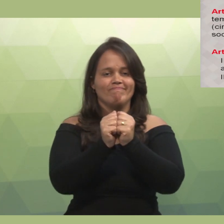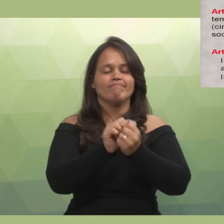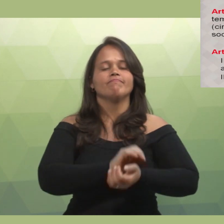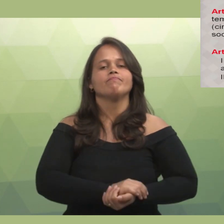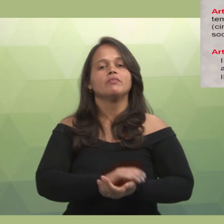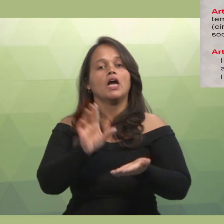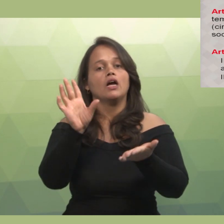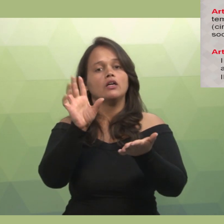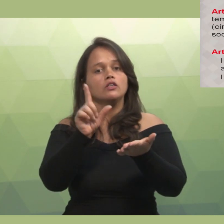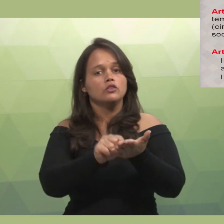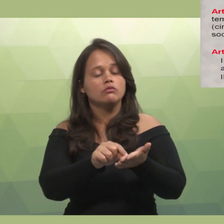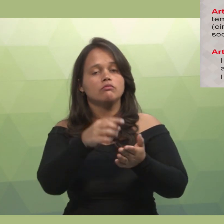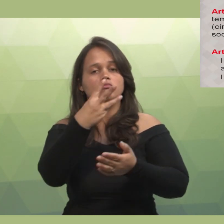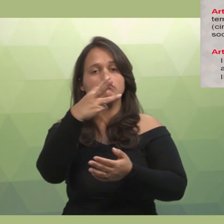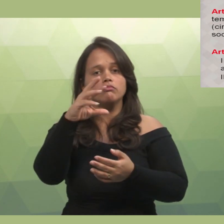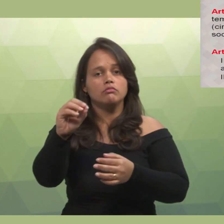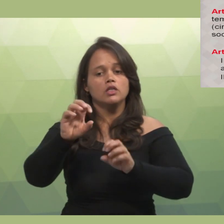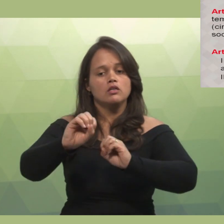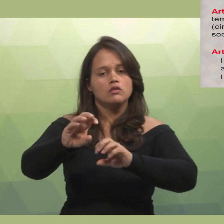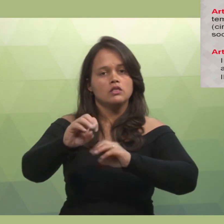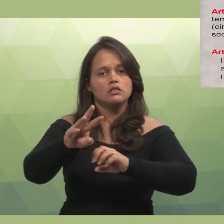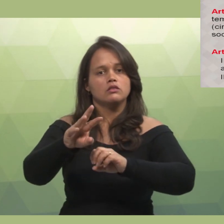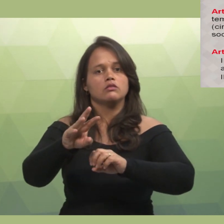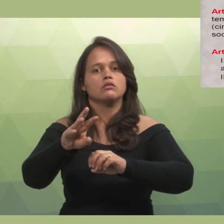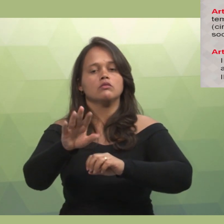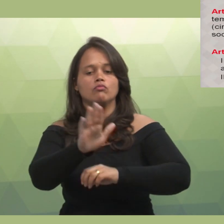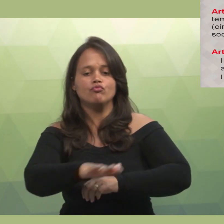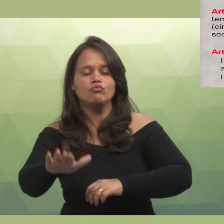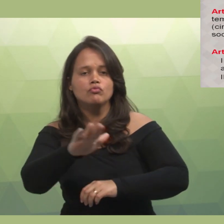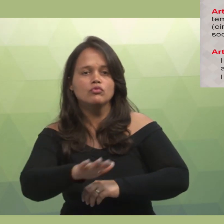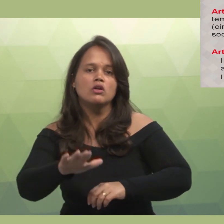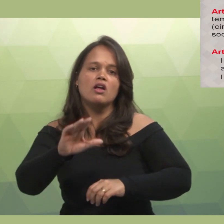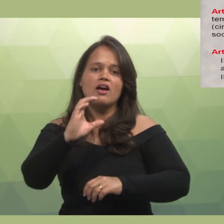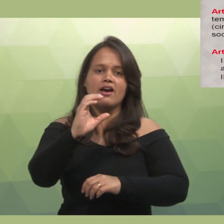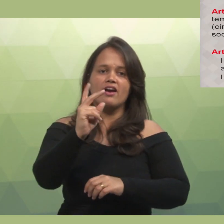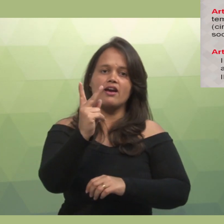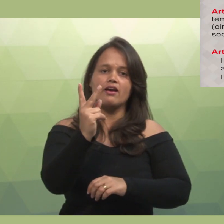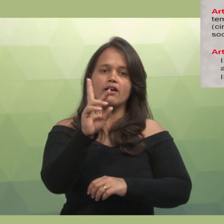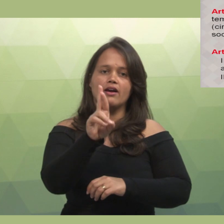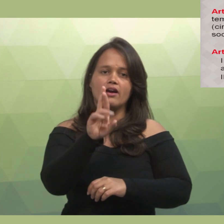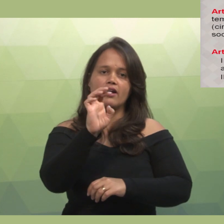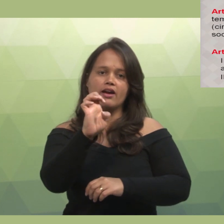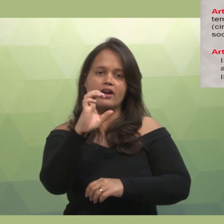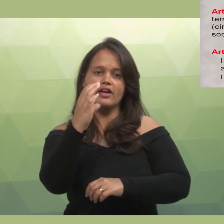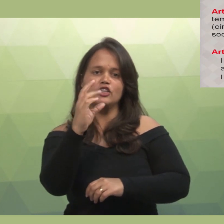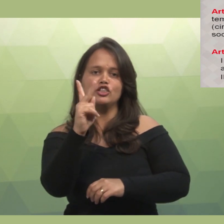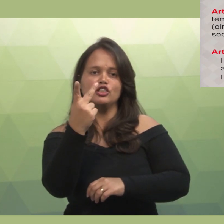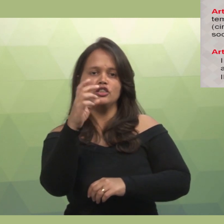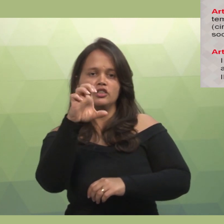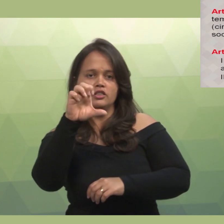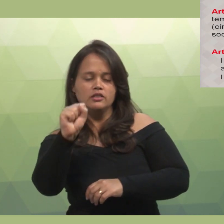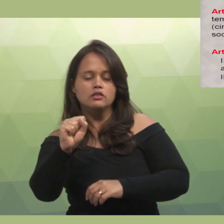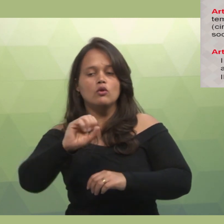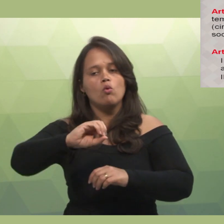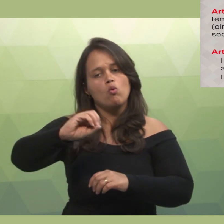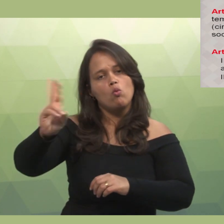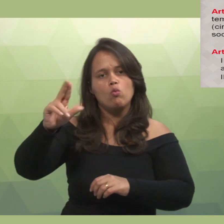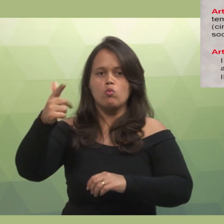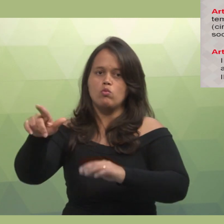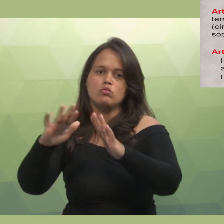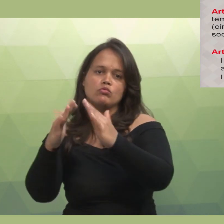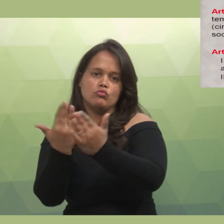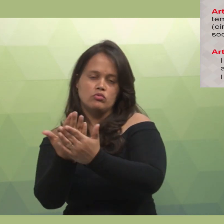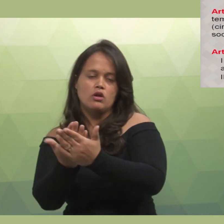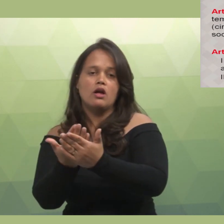comunidade. No artigo 30, a educação infantil será oferecida em creches ou entidades